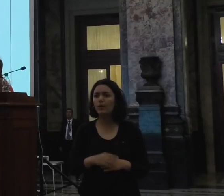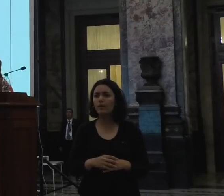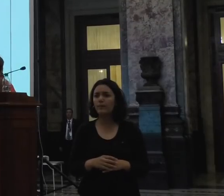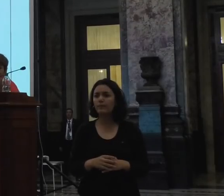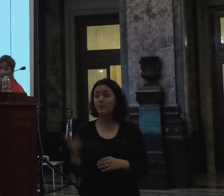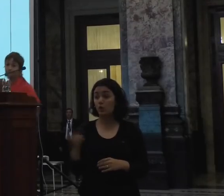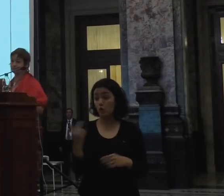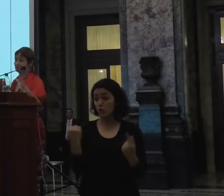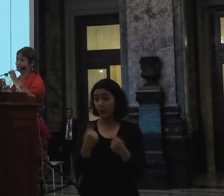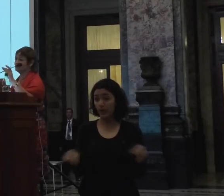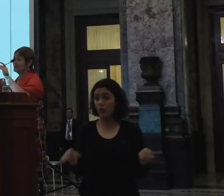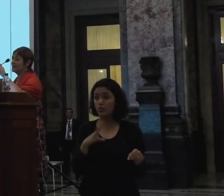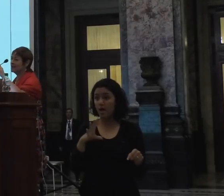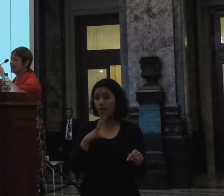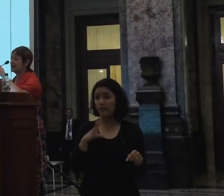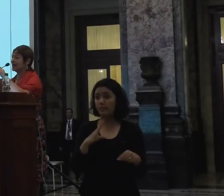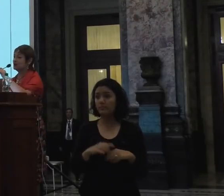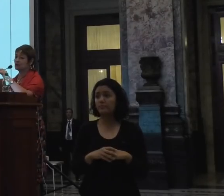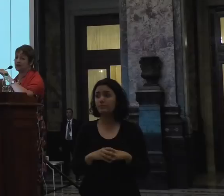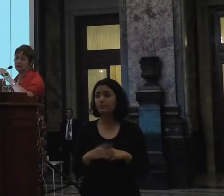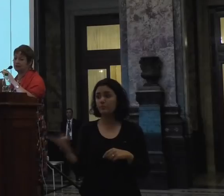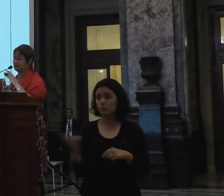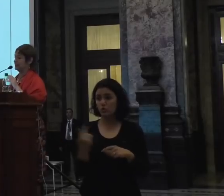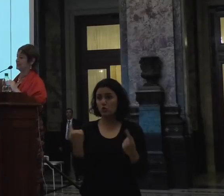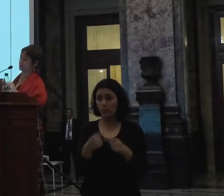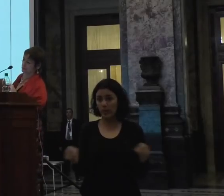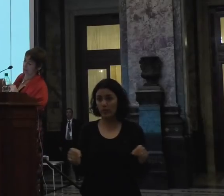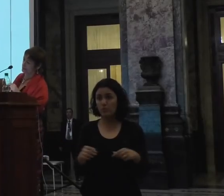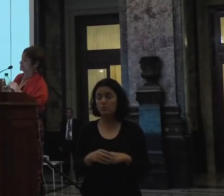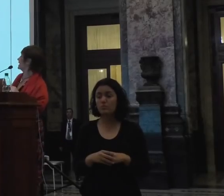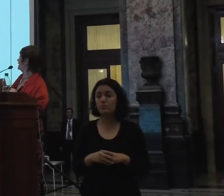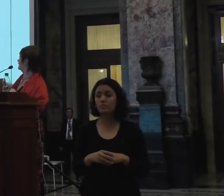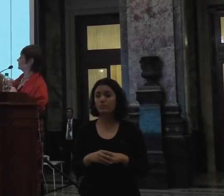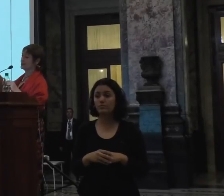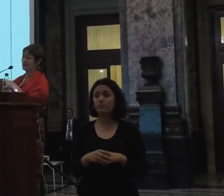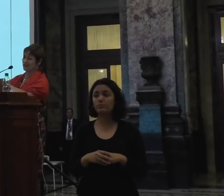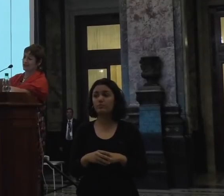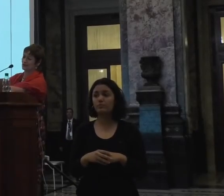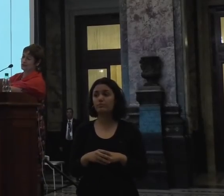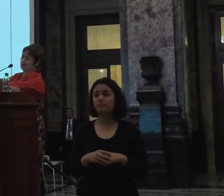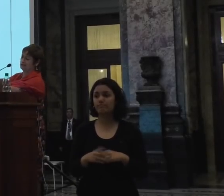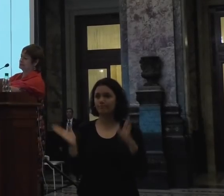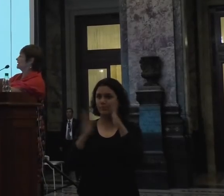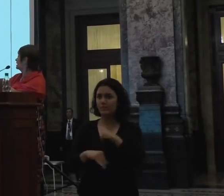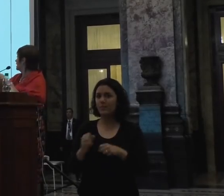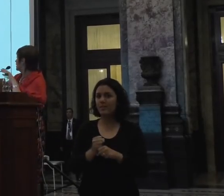Hay dos objetos. Hay dos objetos. Y no se puede sacar esto,